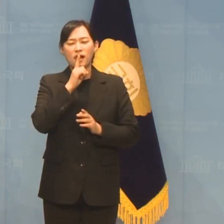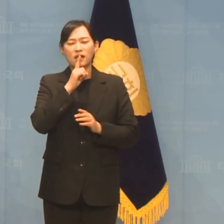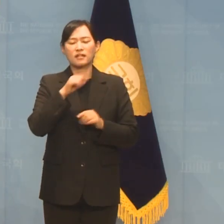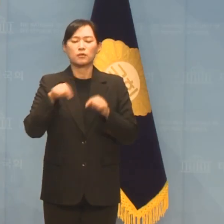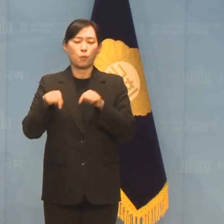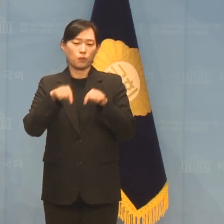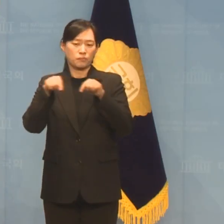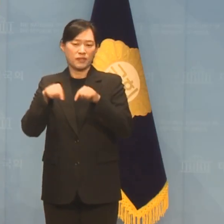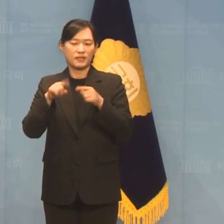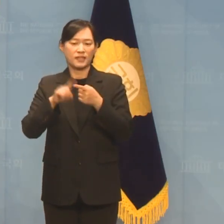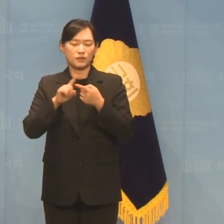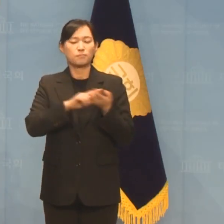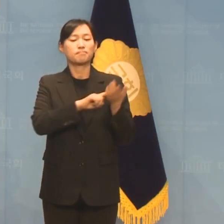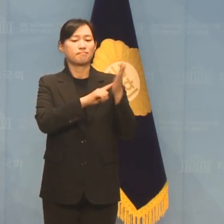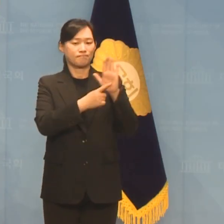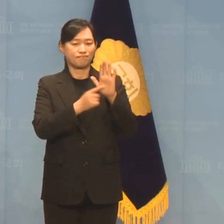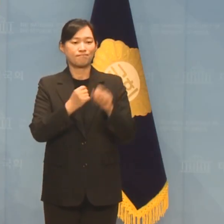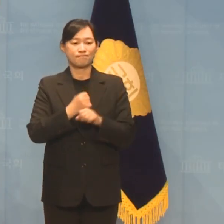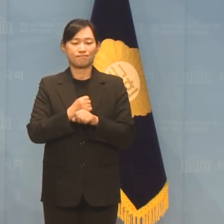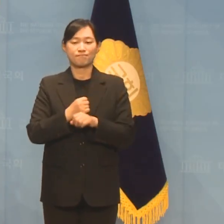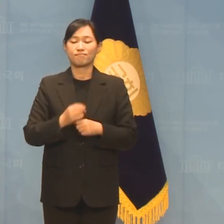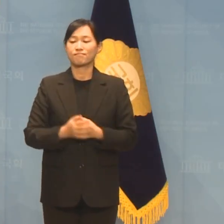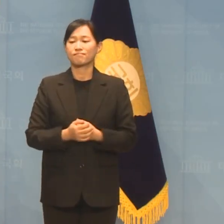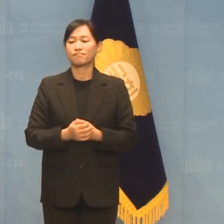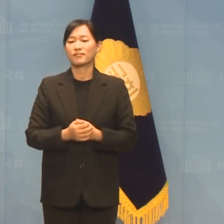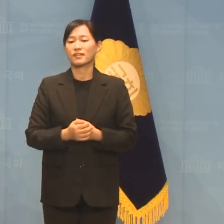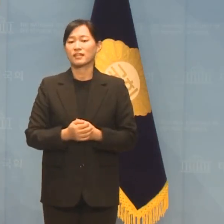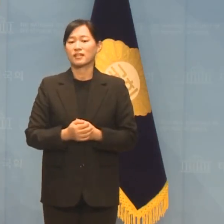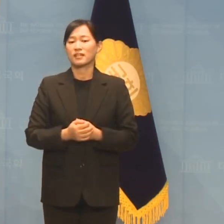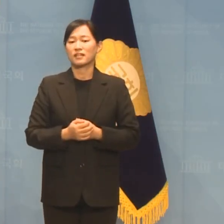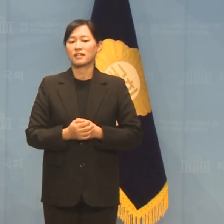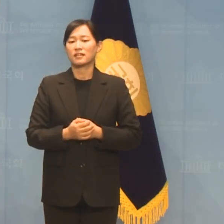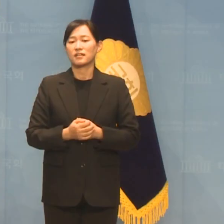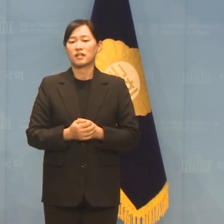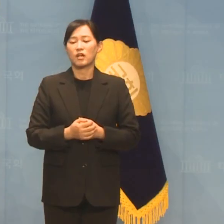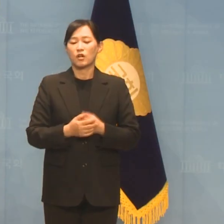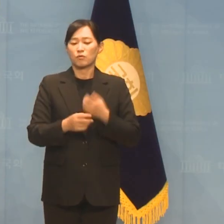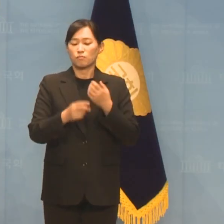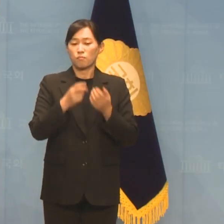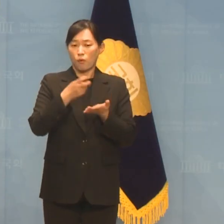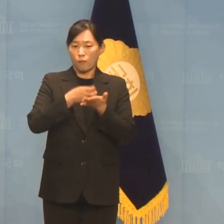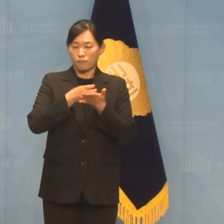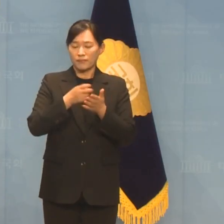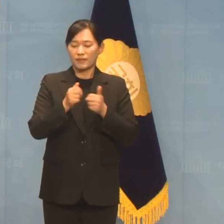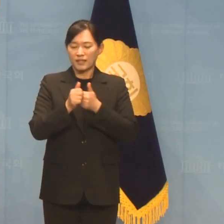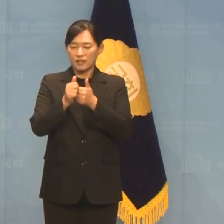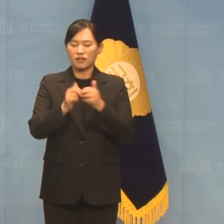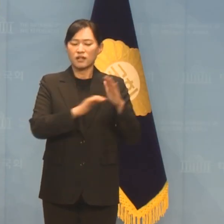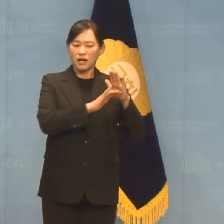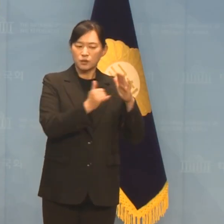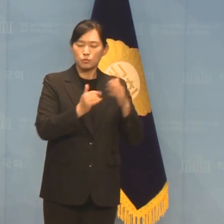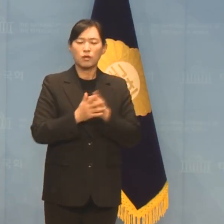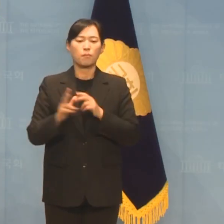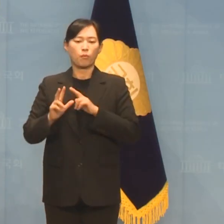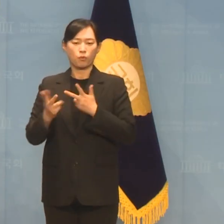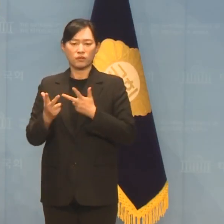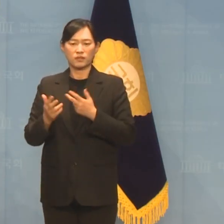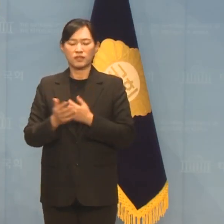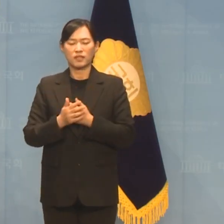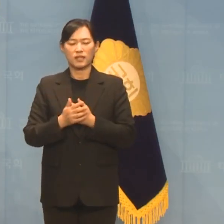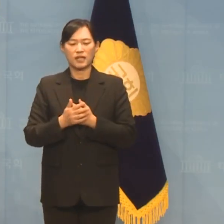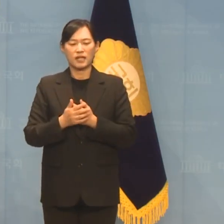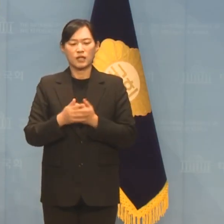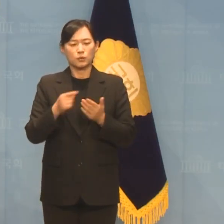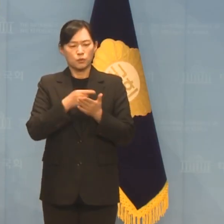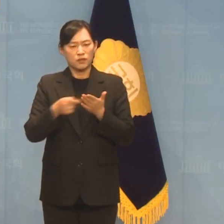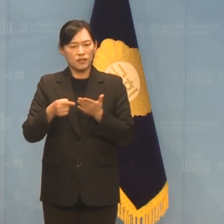일부를 함께 공개하도록 하겠습니다. 제네바 협약에 따라 본인들과 그 가족들의 신변에 불이익이 발생할